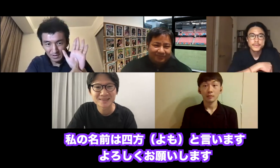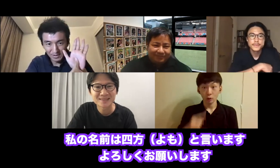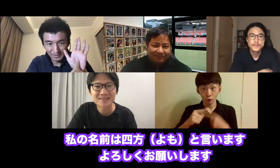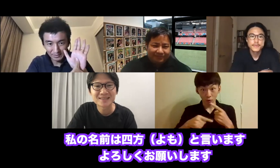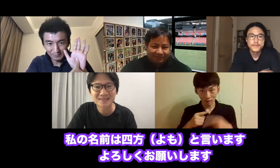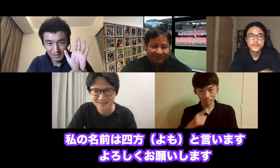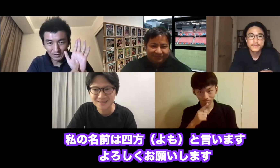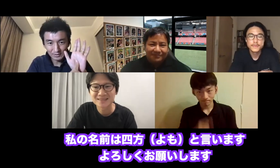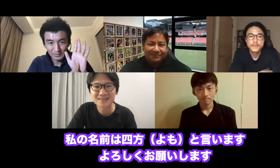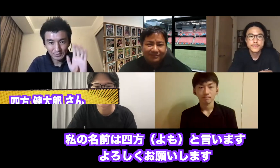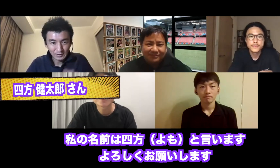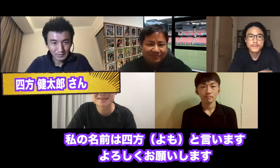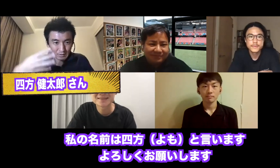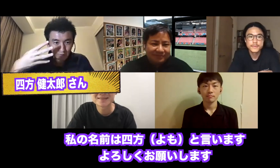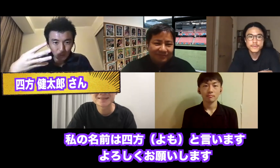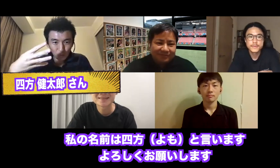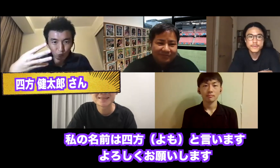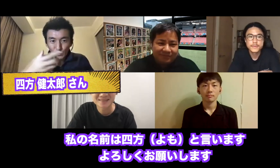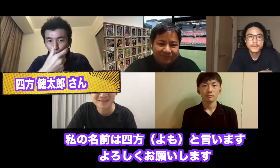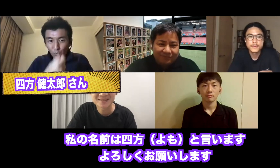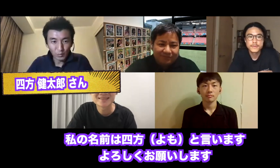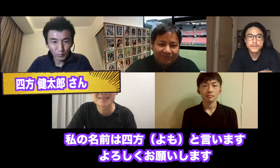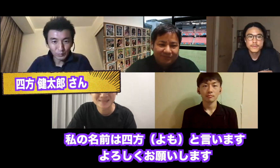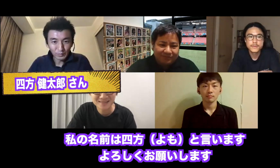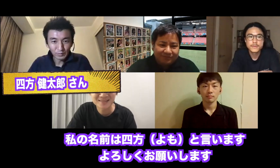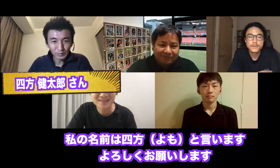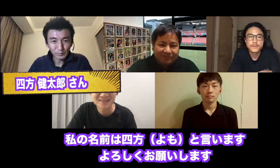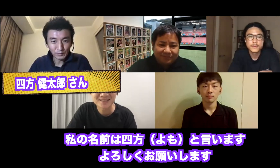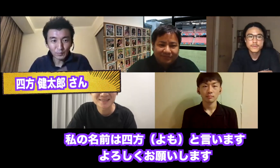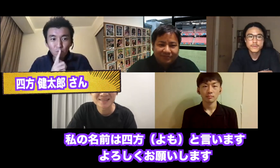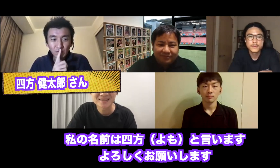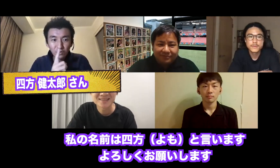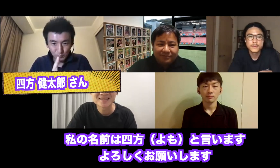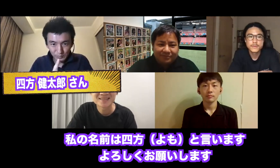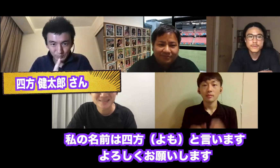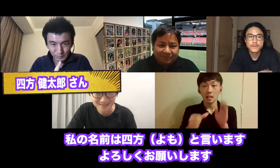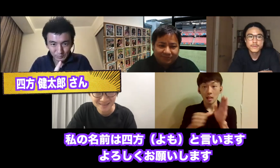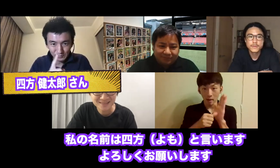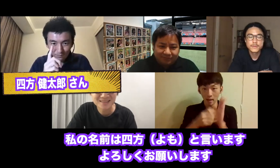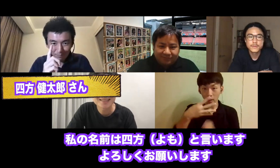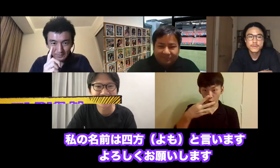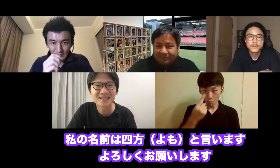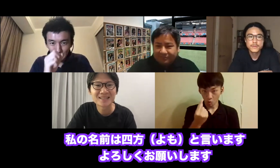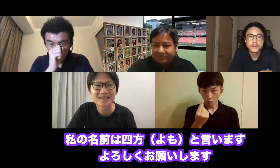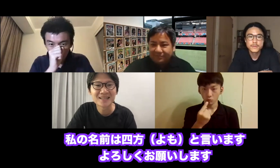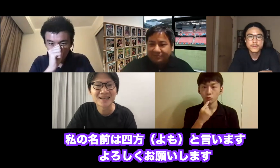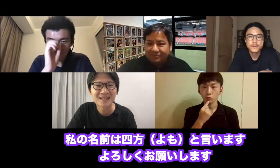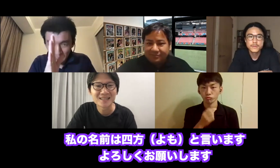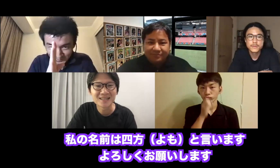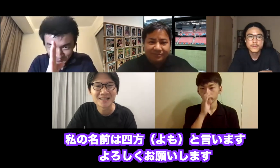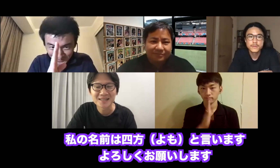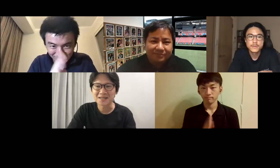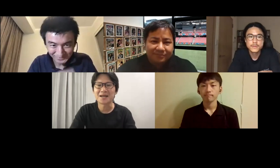は羊毛と言います宜しくお願いします i